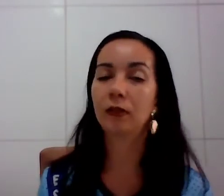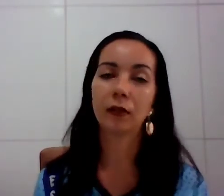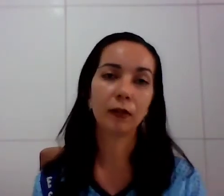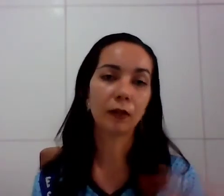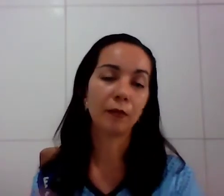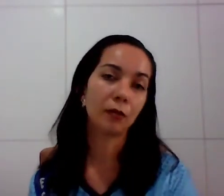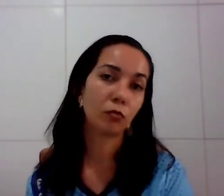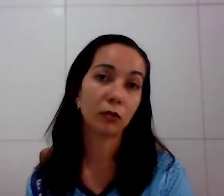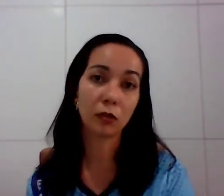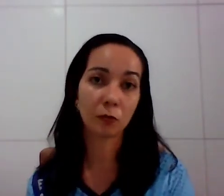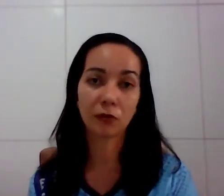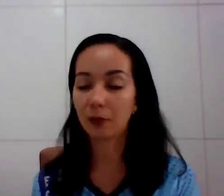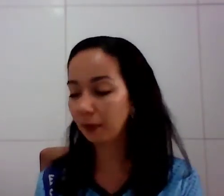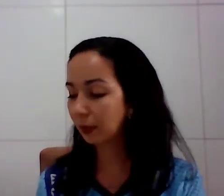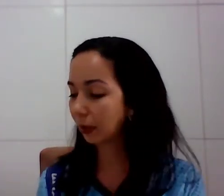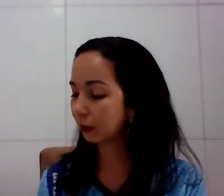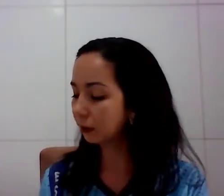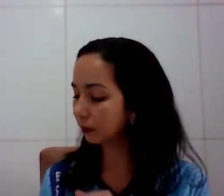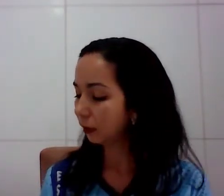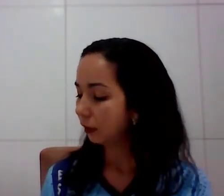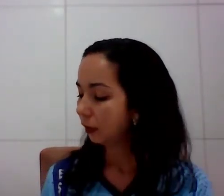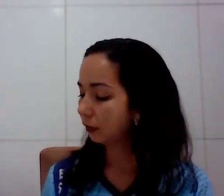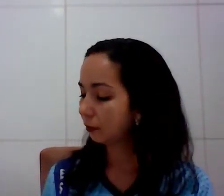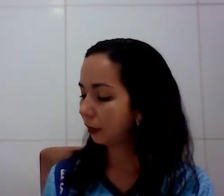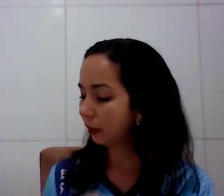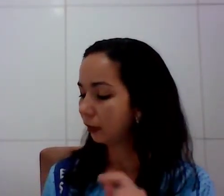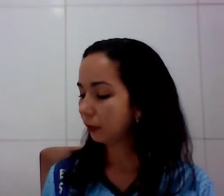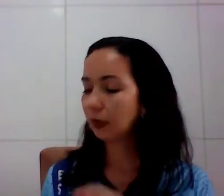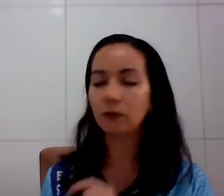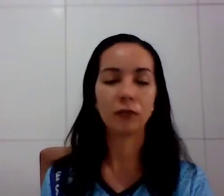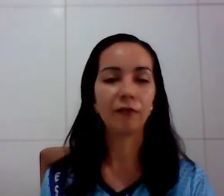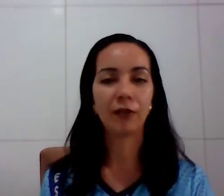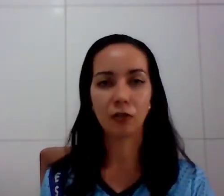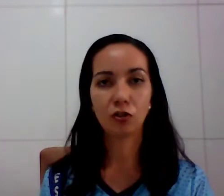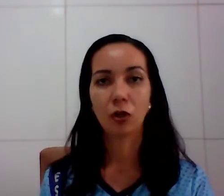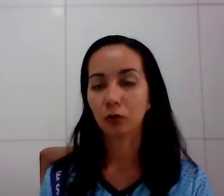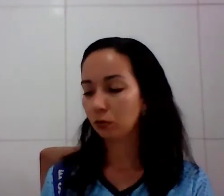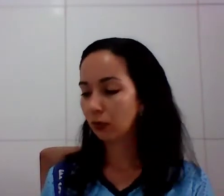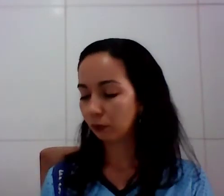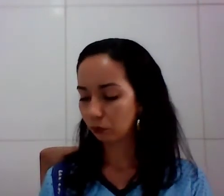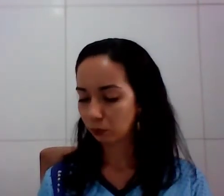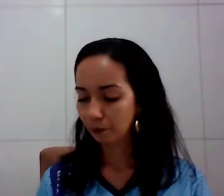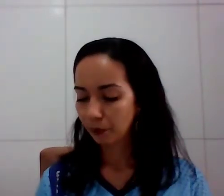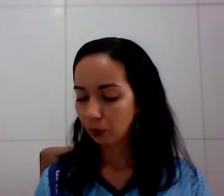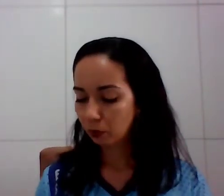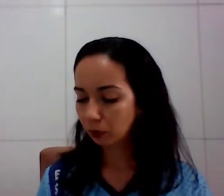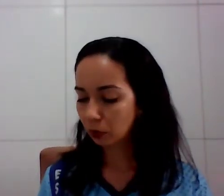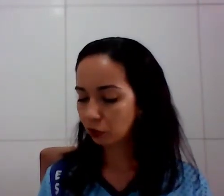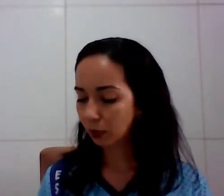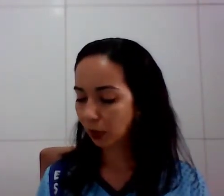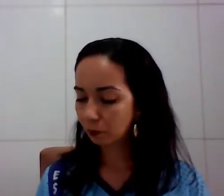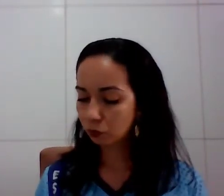tem também as suas responsabilidades e também direitos e deveres dos alunos. Quando nós chegarmos no